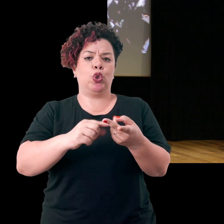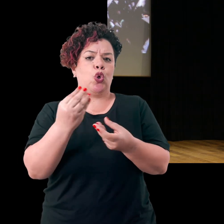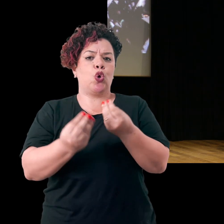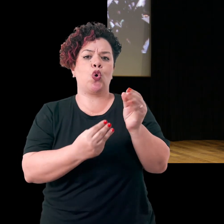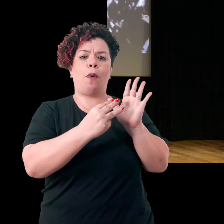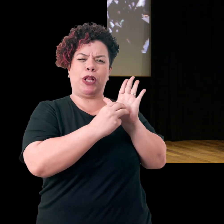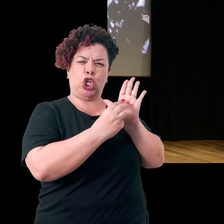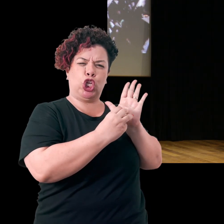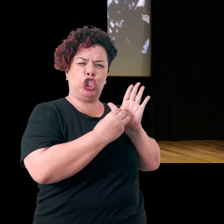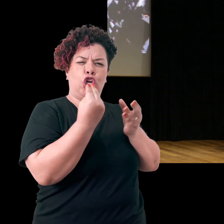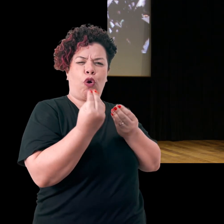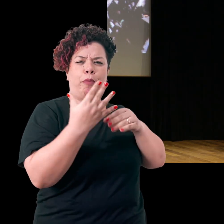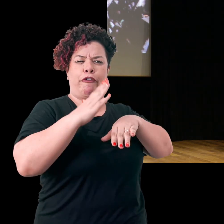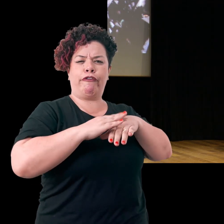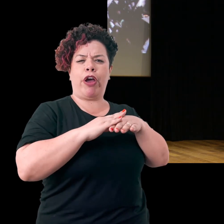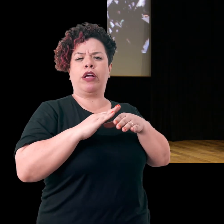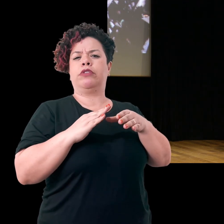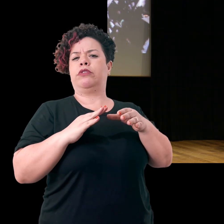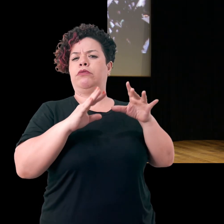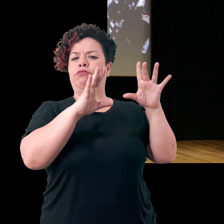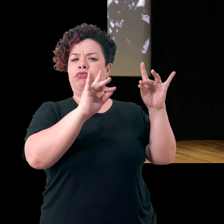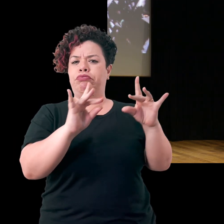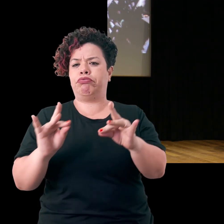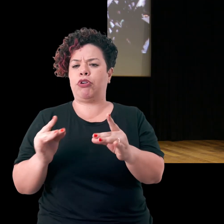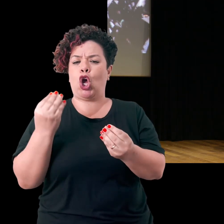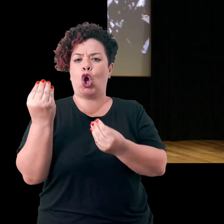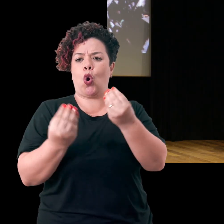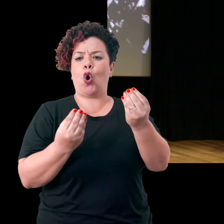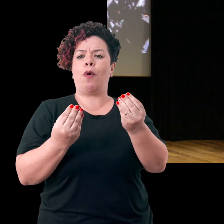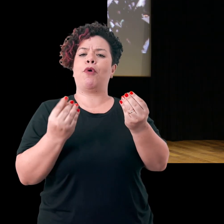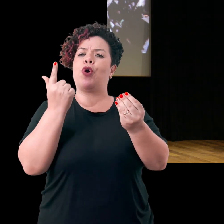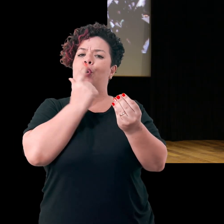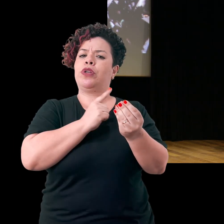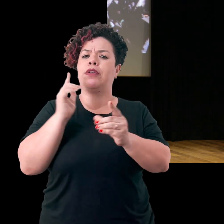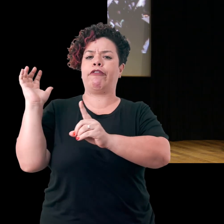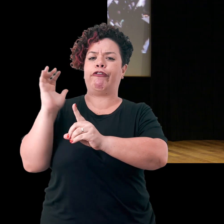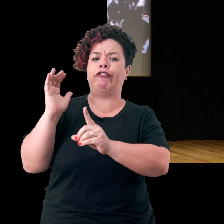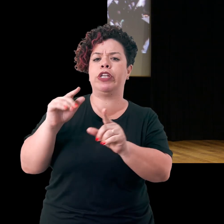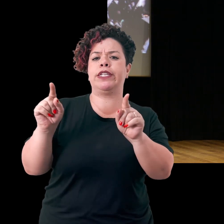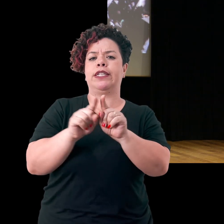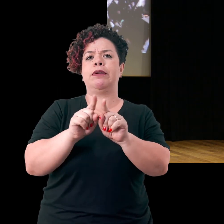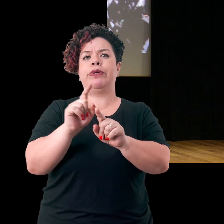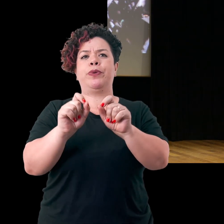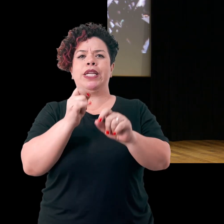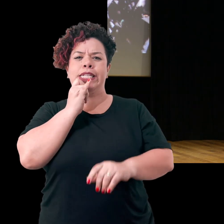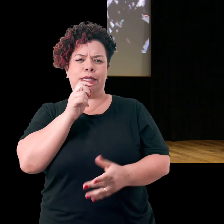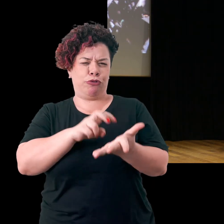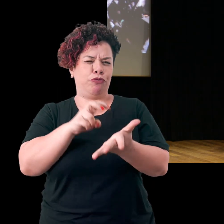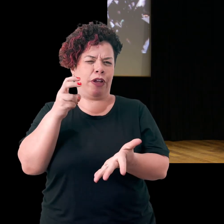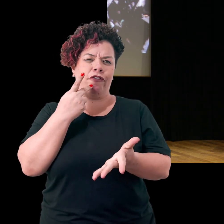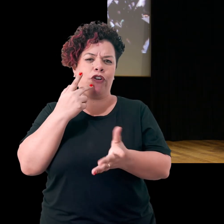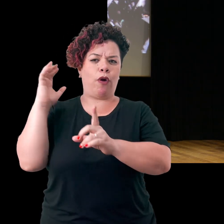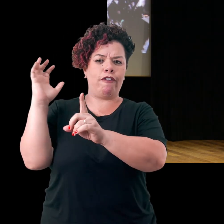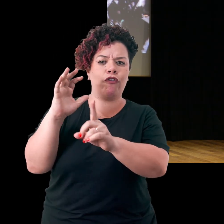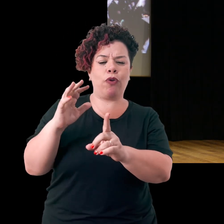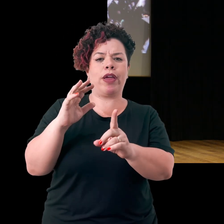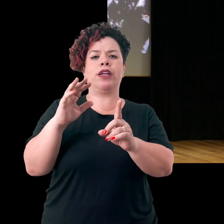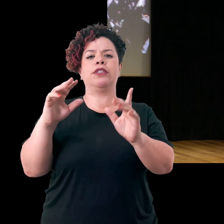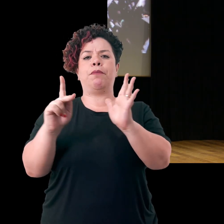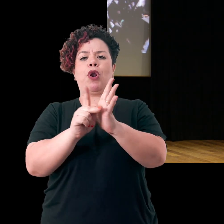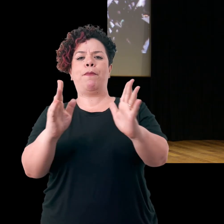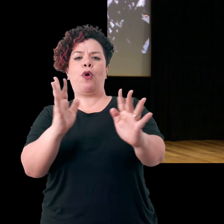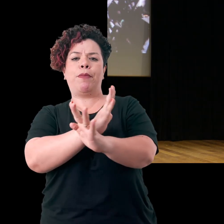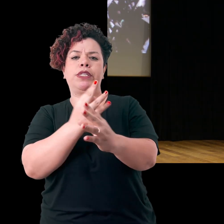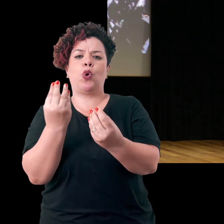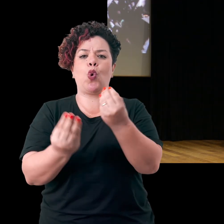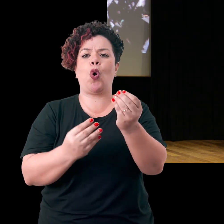que você quantifica, né? Como que você tem a influência também, de manhã se falou da influência da